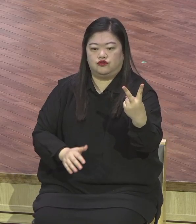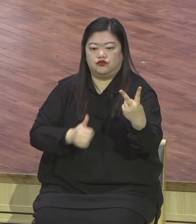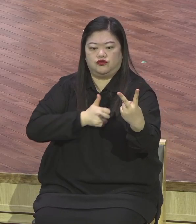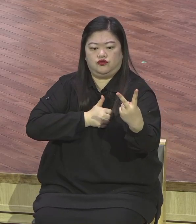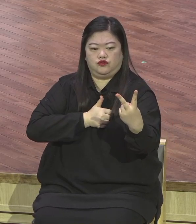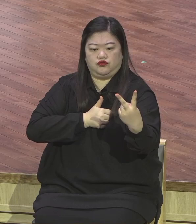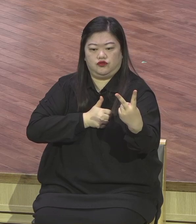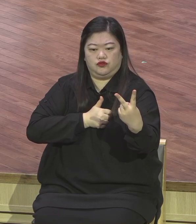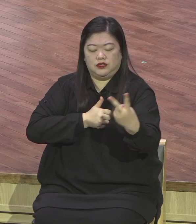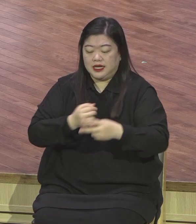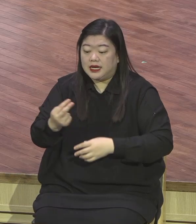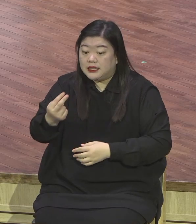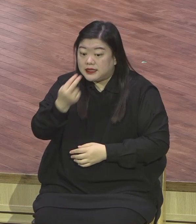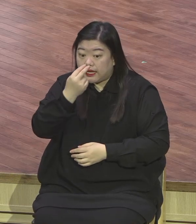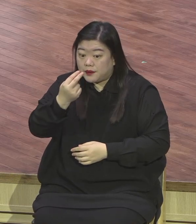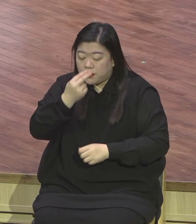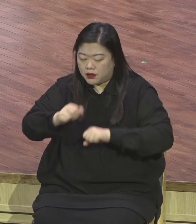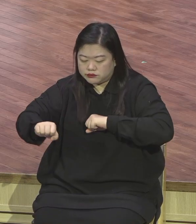플랫폼.